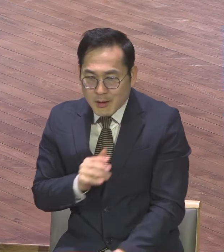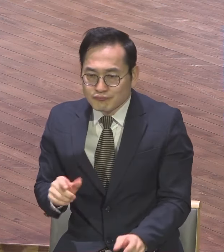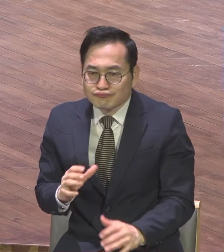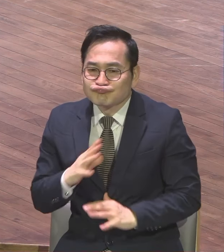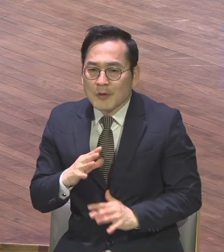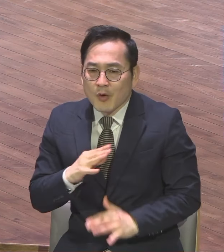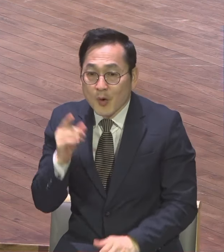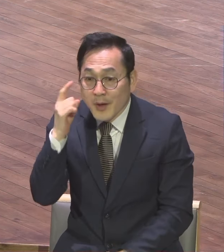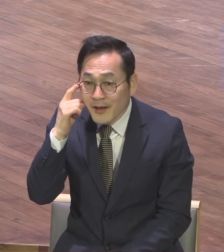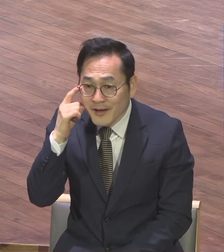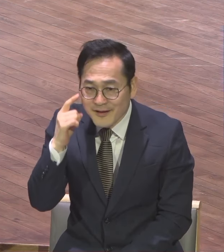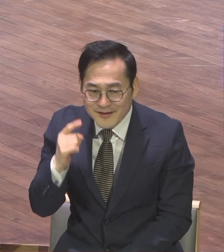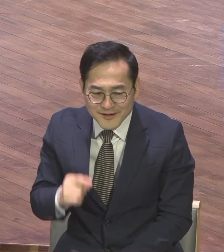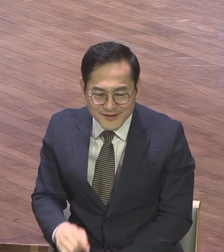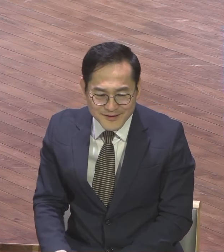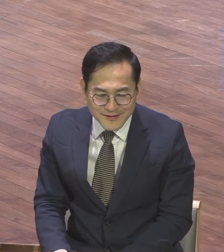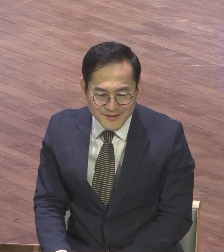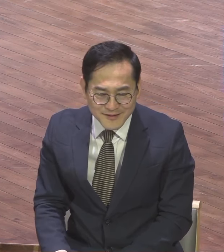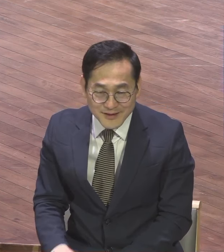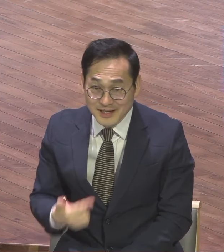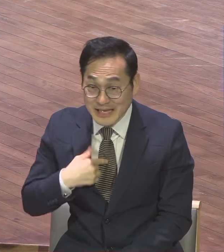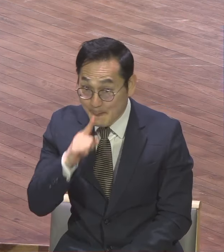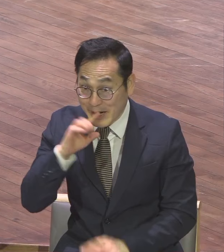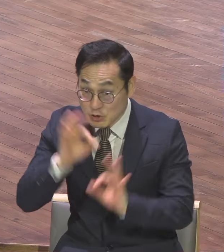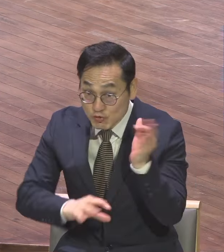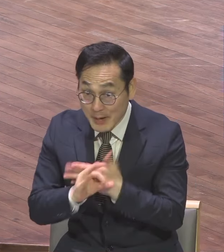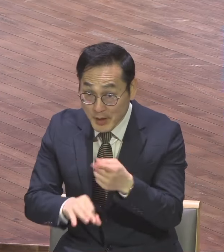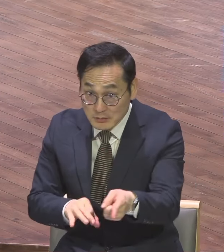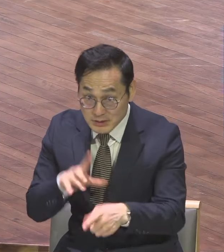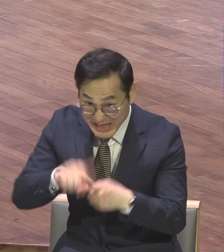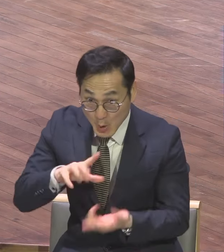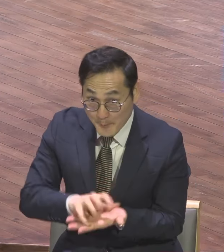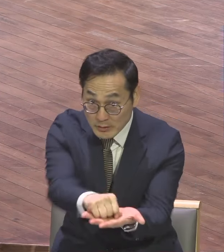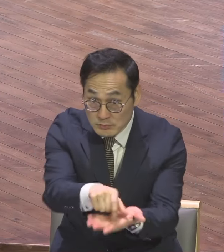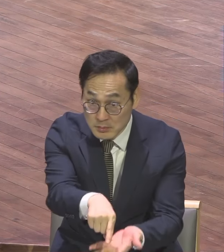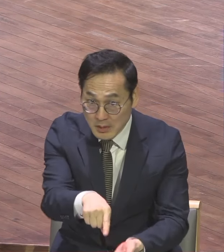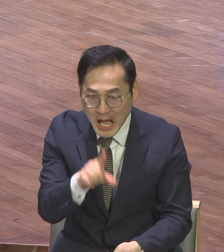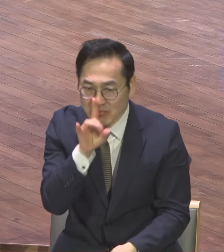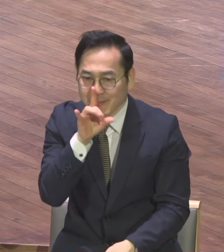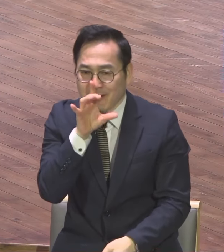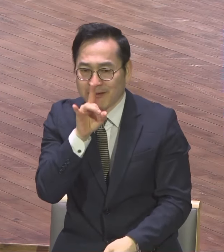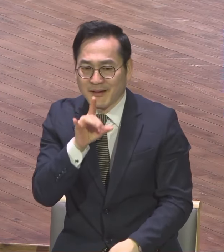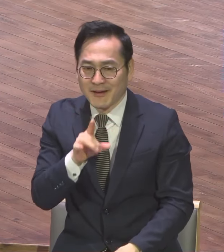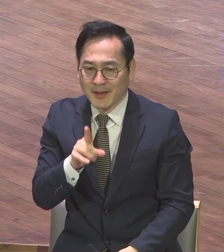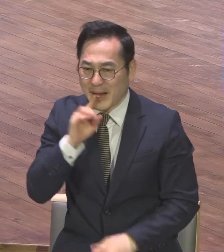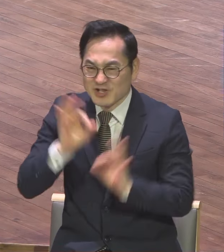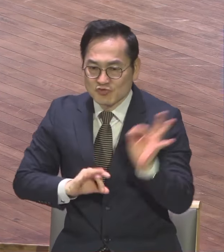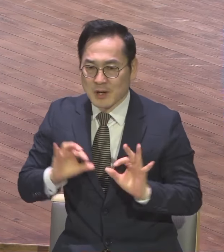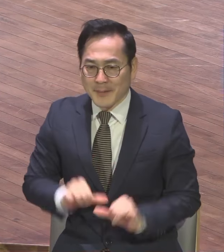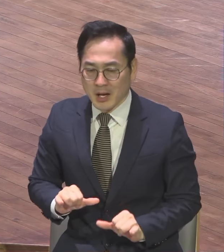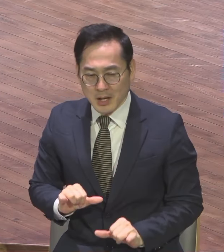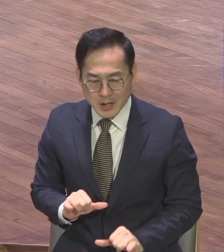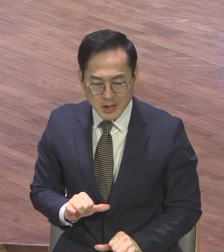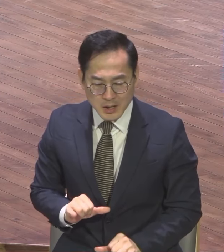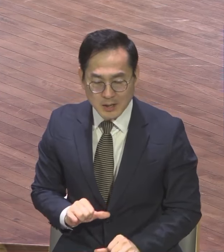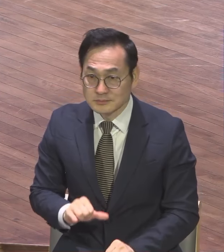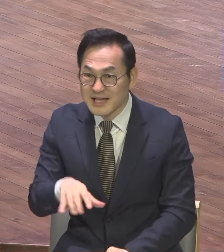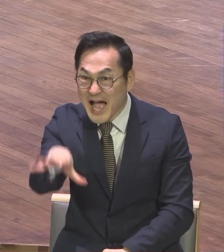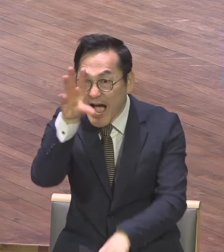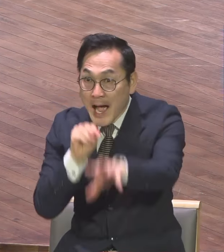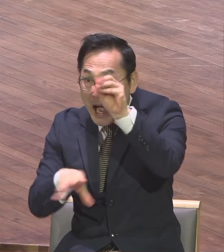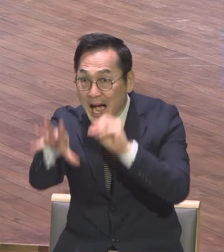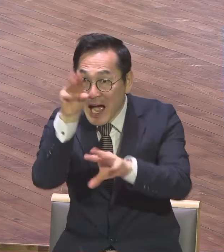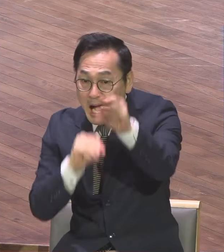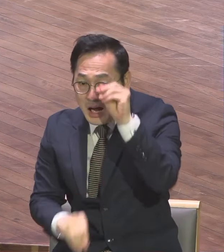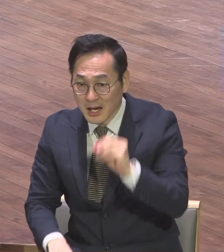무서워요. 뭐가 무서운지 아세요? 내 말 잘못해. 큰일 나겠구나. 이 아이가 지금 그대로 다 받고 있는데 그대로 쫙쫙쫙쫙 다 빨아먹고